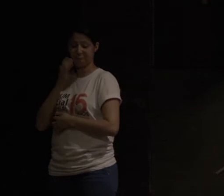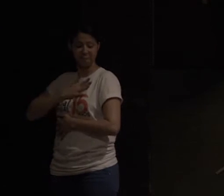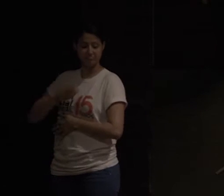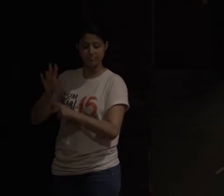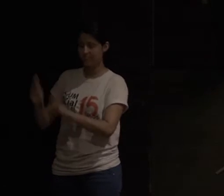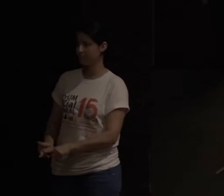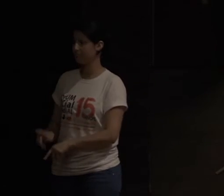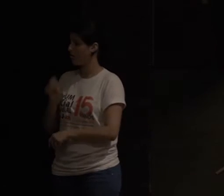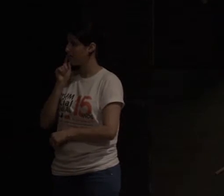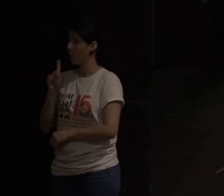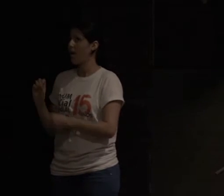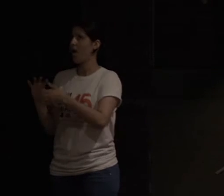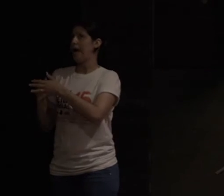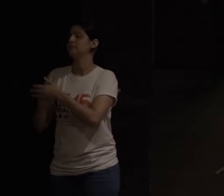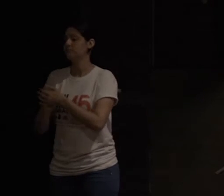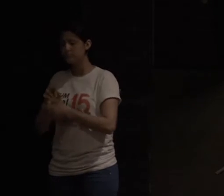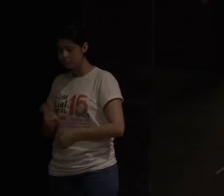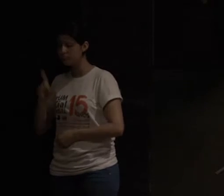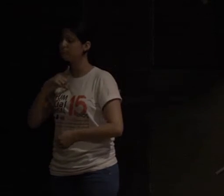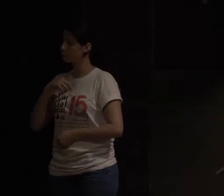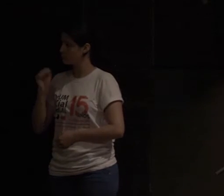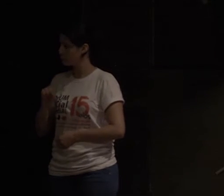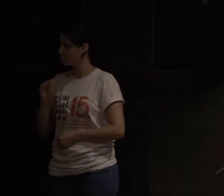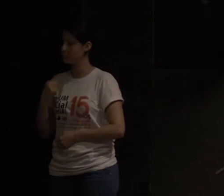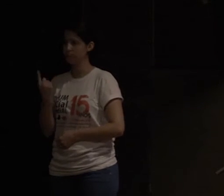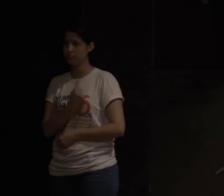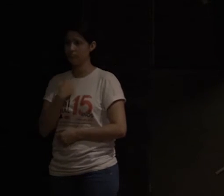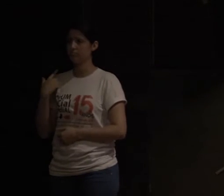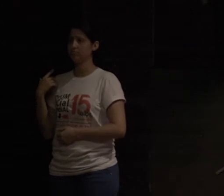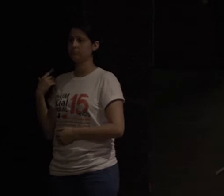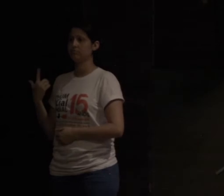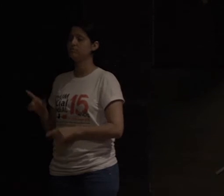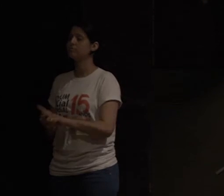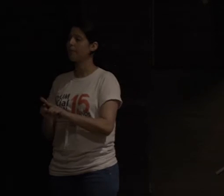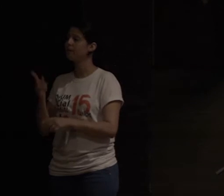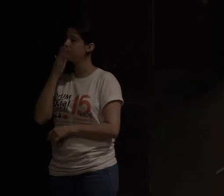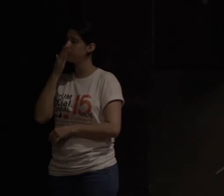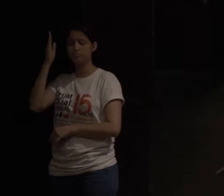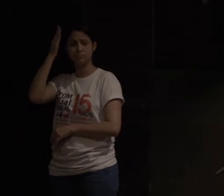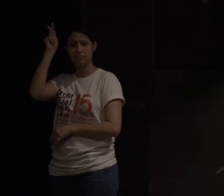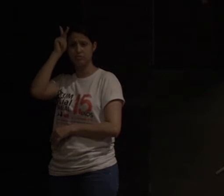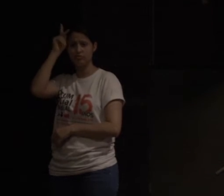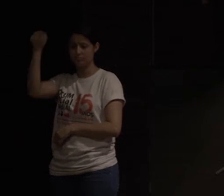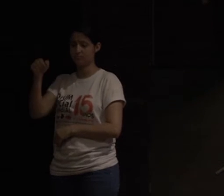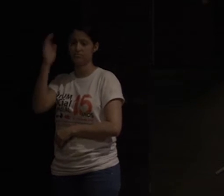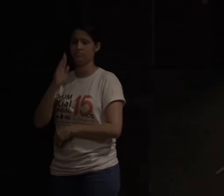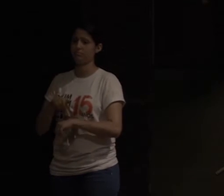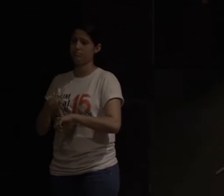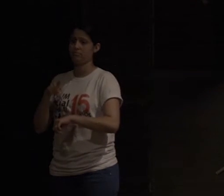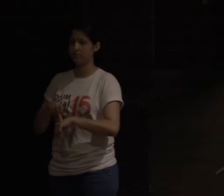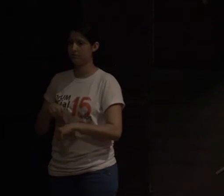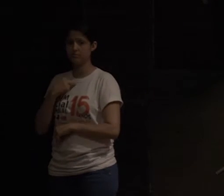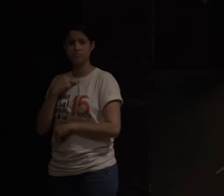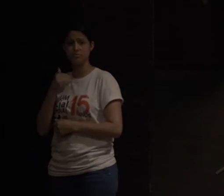não é um incidente. É a vida cotidiana dos afrodescendentes e dos indígenas deste país. E nós não podemos tolerar